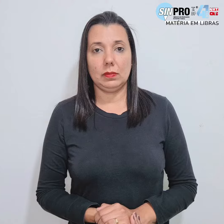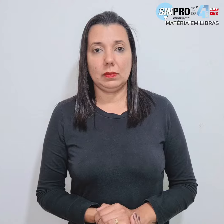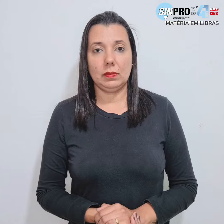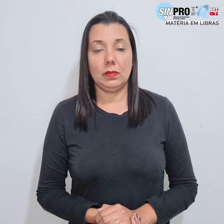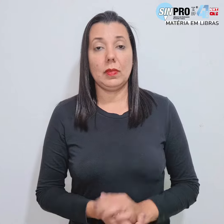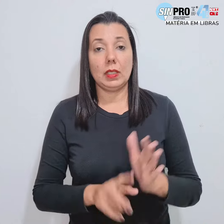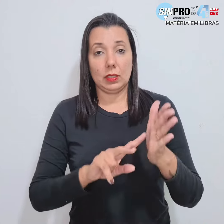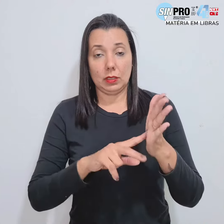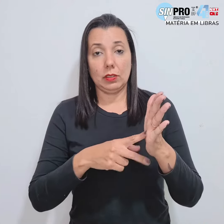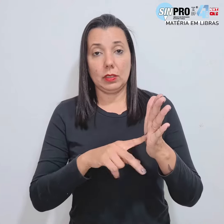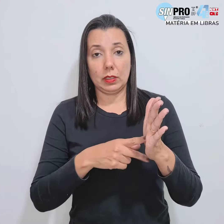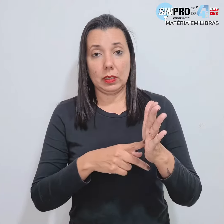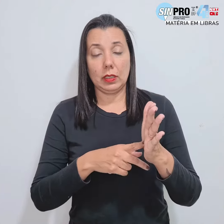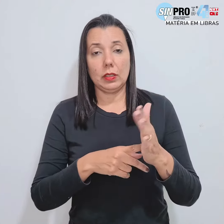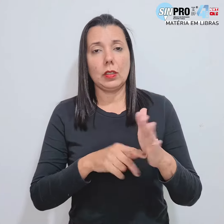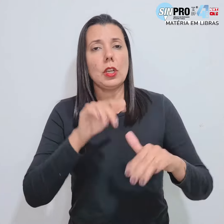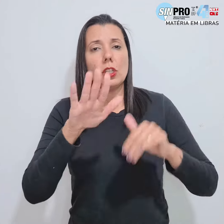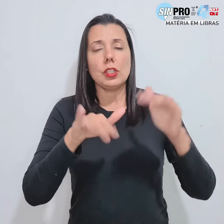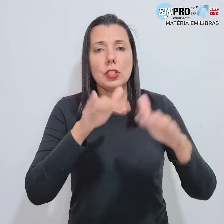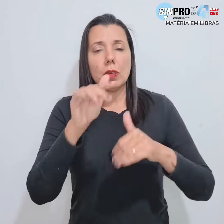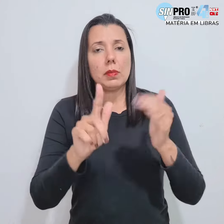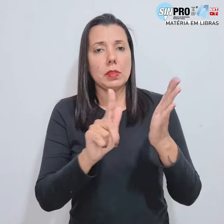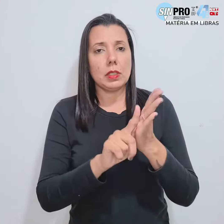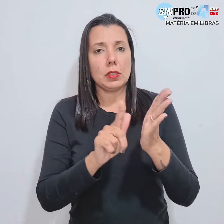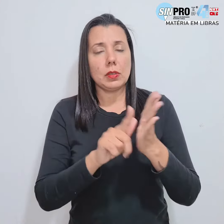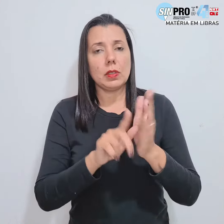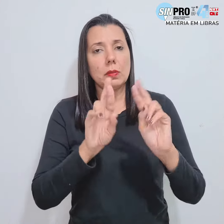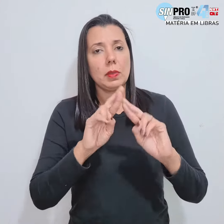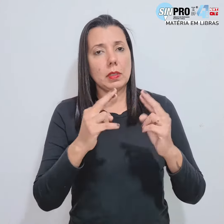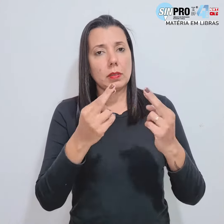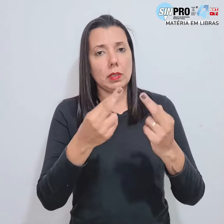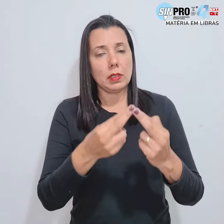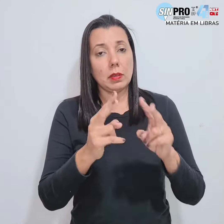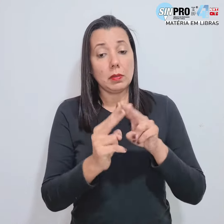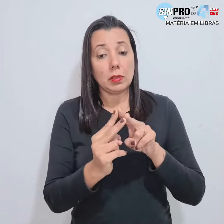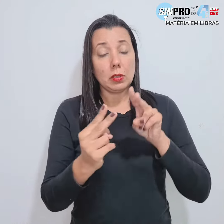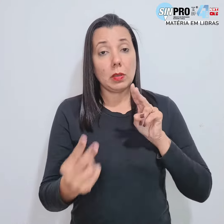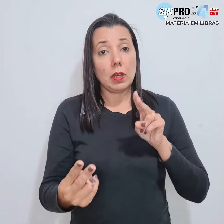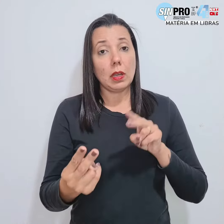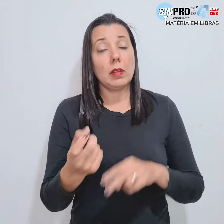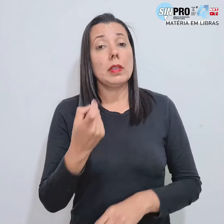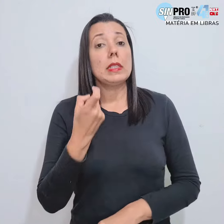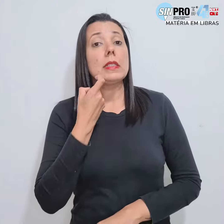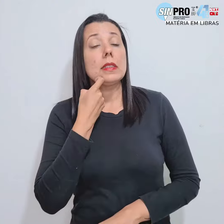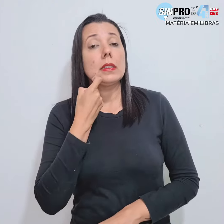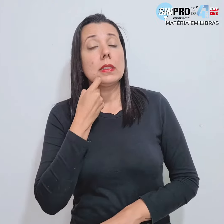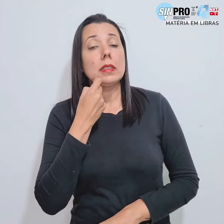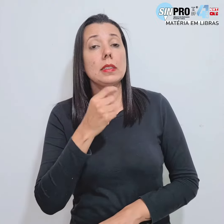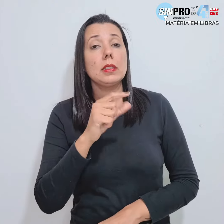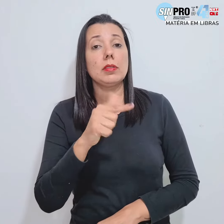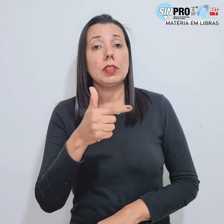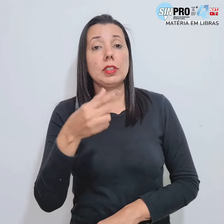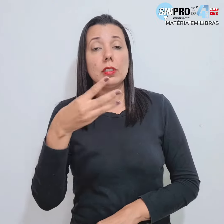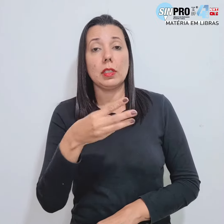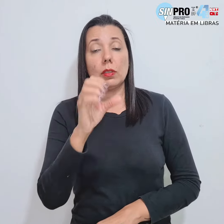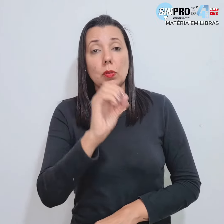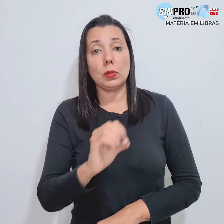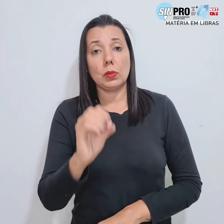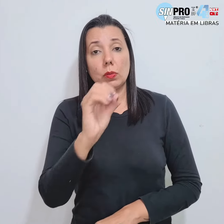SimproDF convoca gestores para reunião virtual nesta sexta-feira, 23 de outubro. A